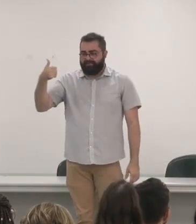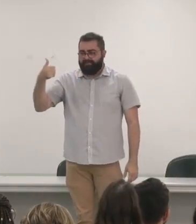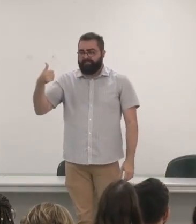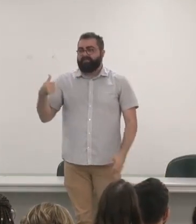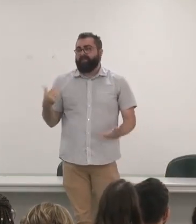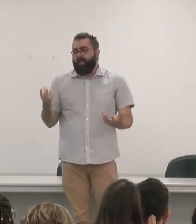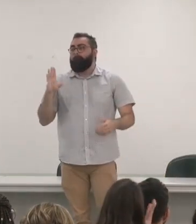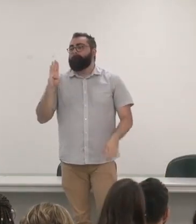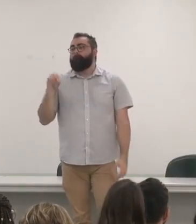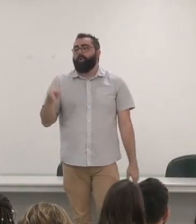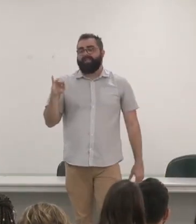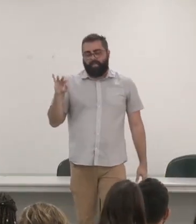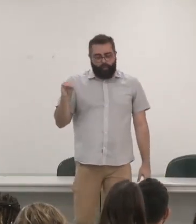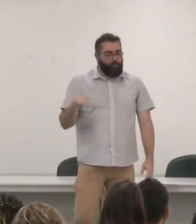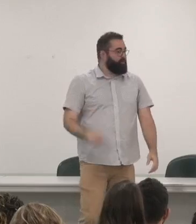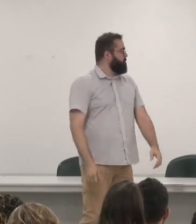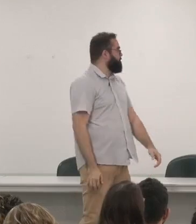rosto bom é bonito.